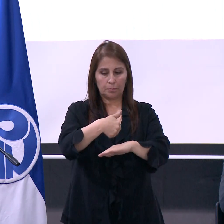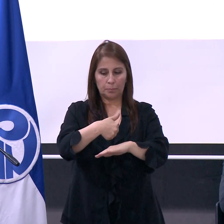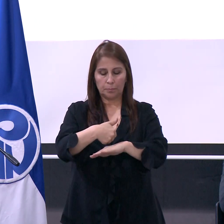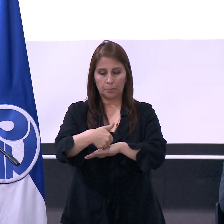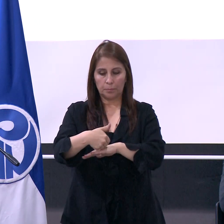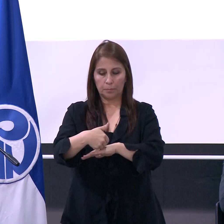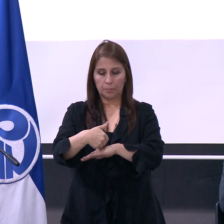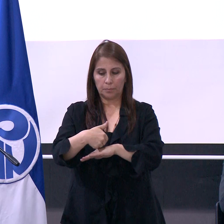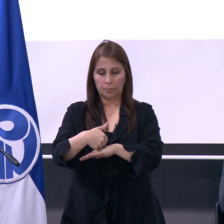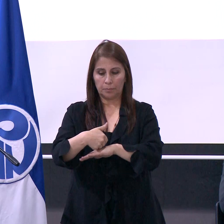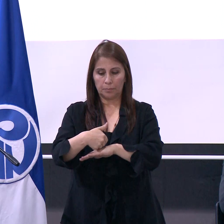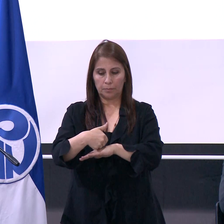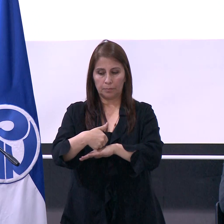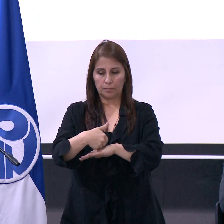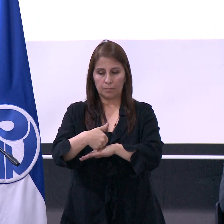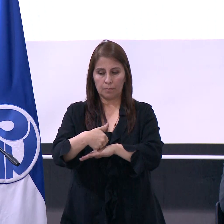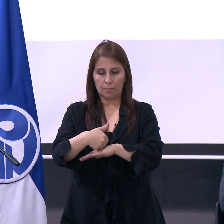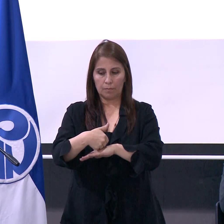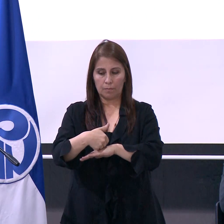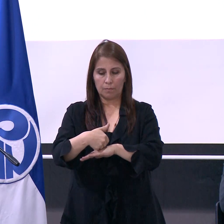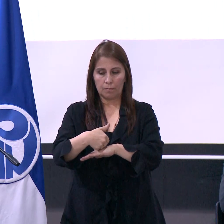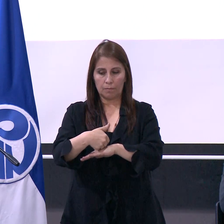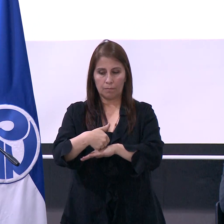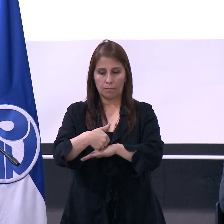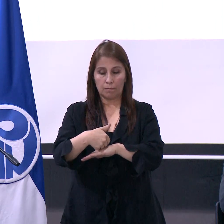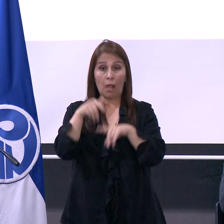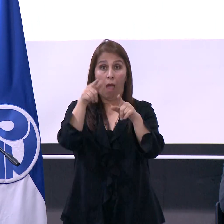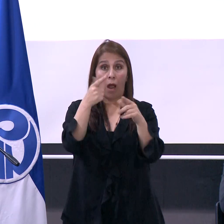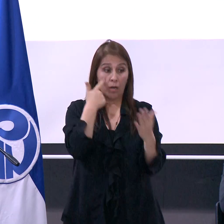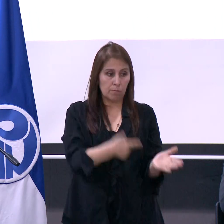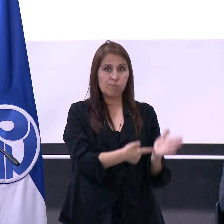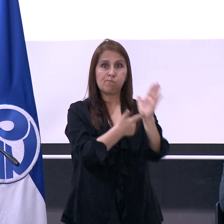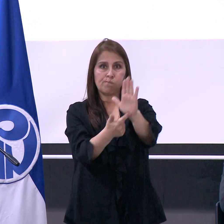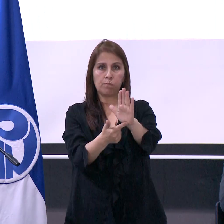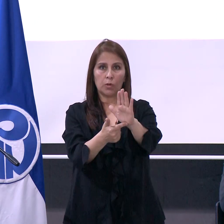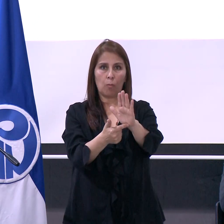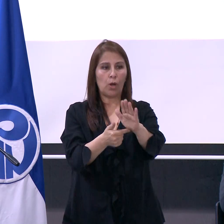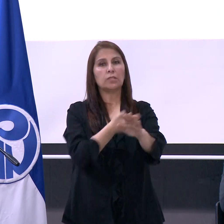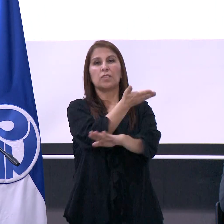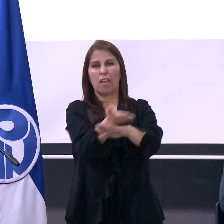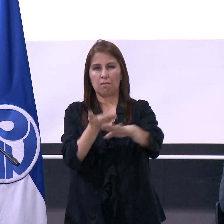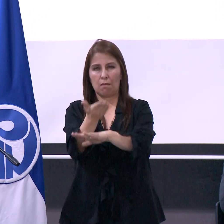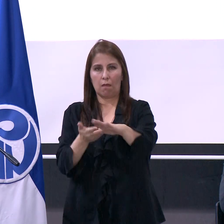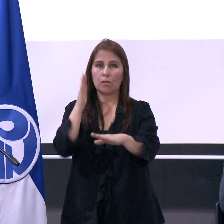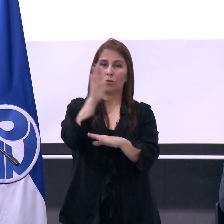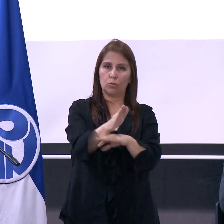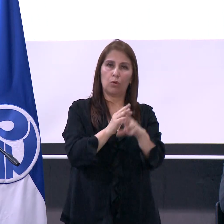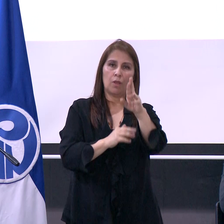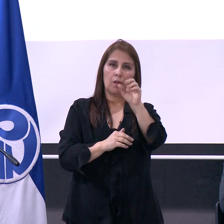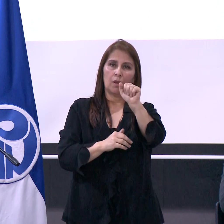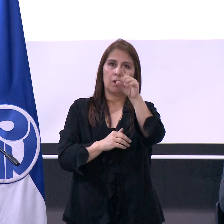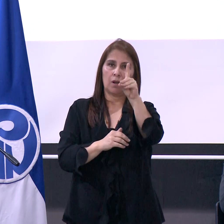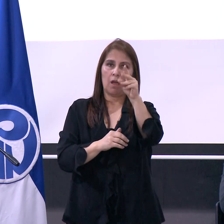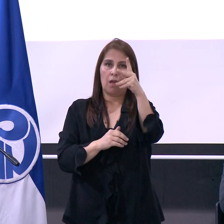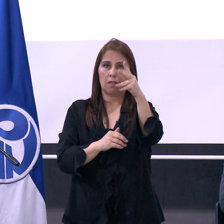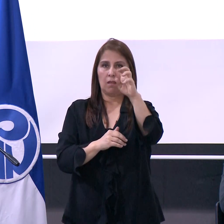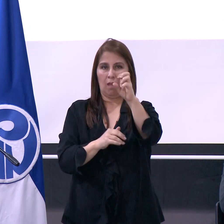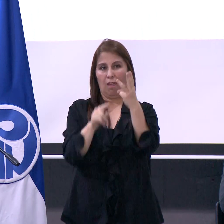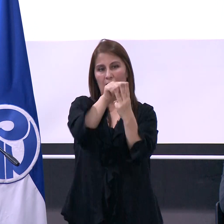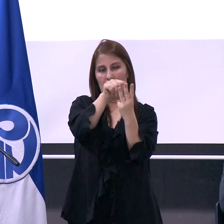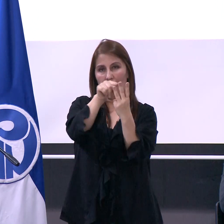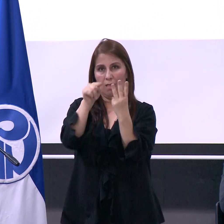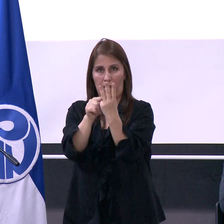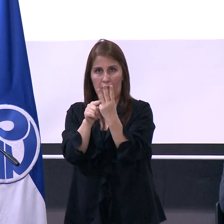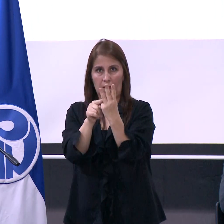y rap que estaban haciendo desde hacía por lo menos tres décadas con la urgencia proveniente de las